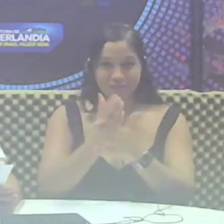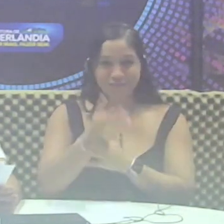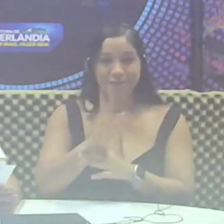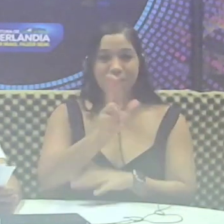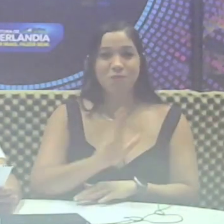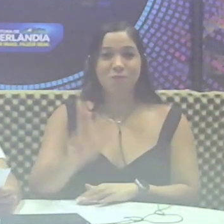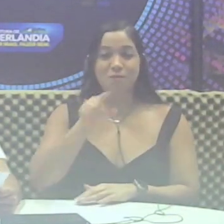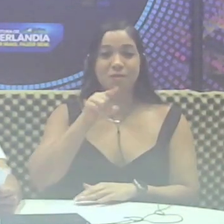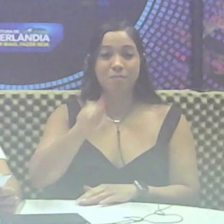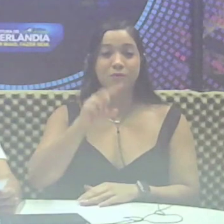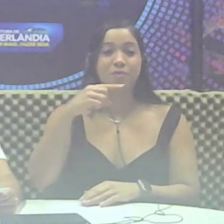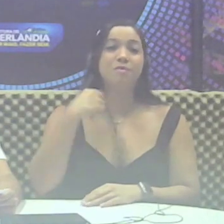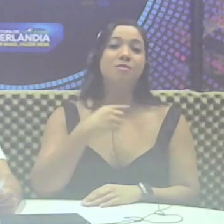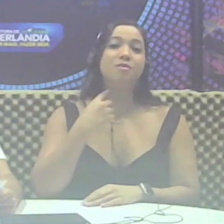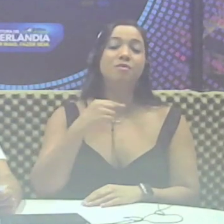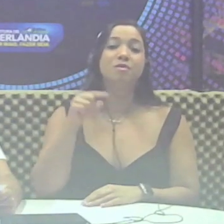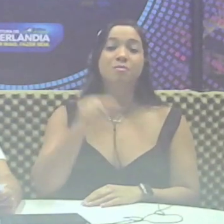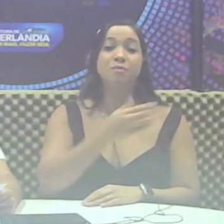acesse